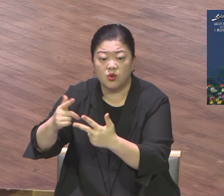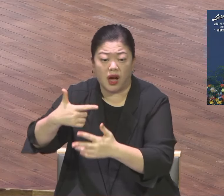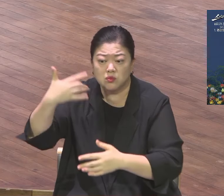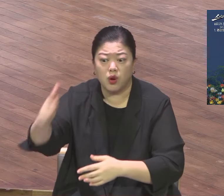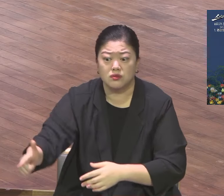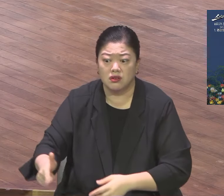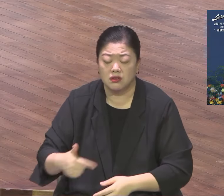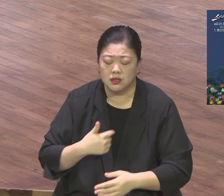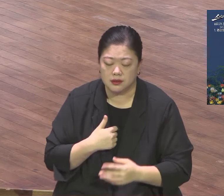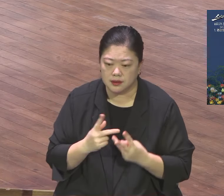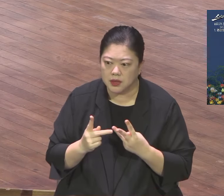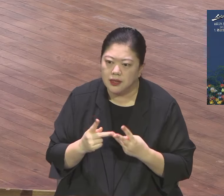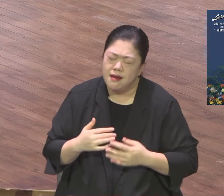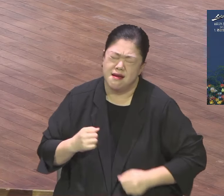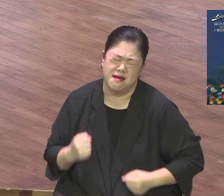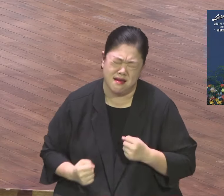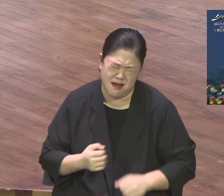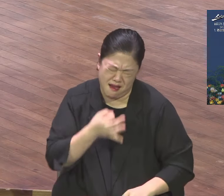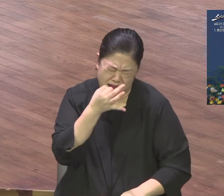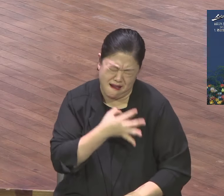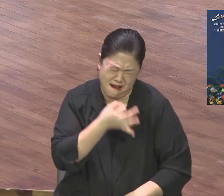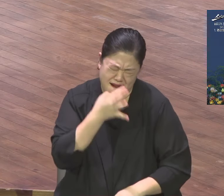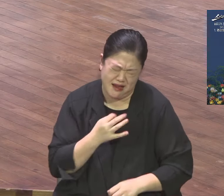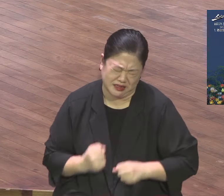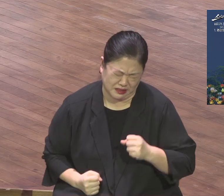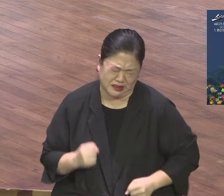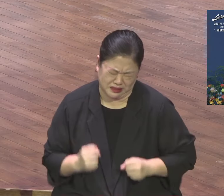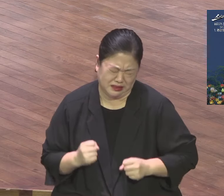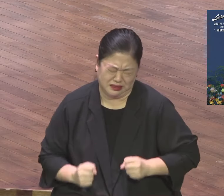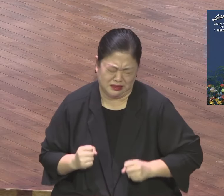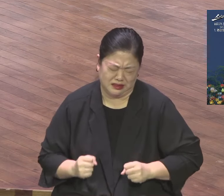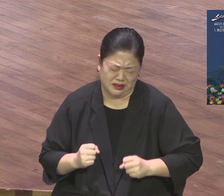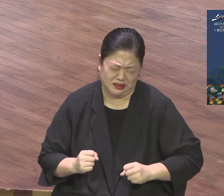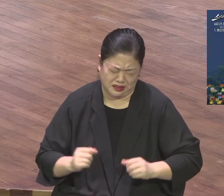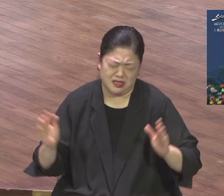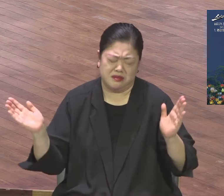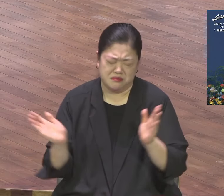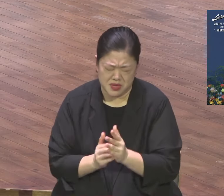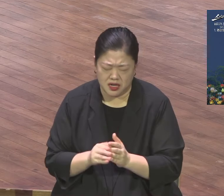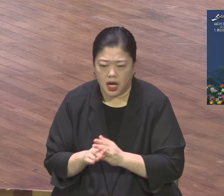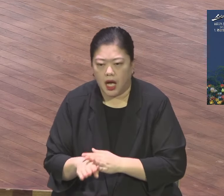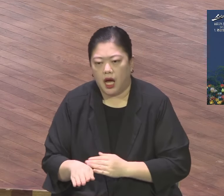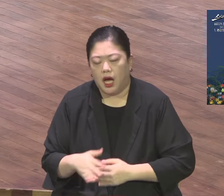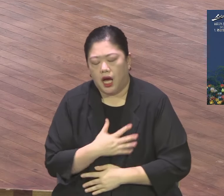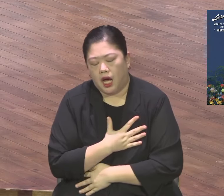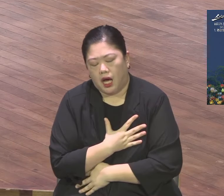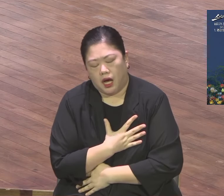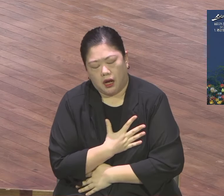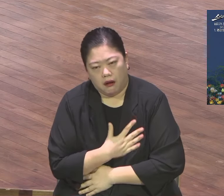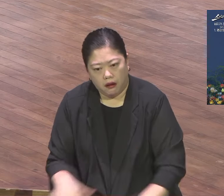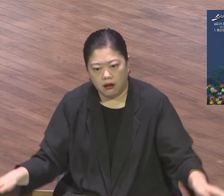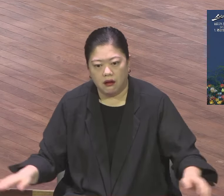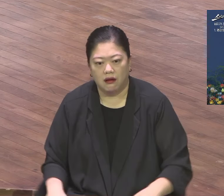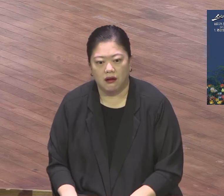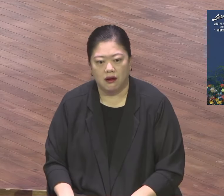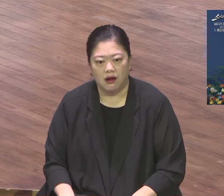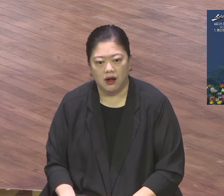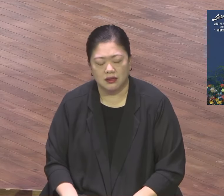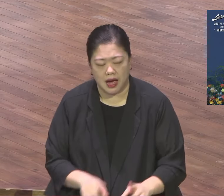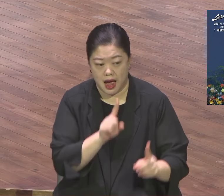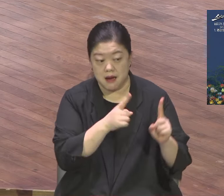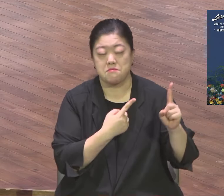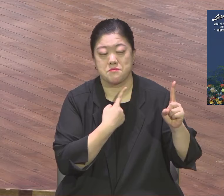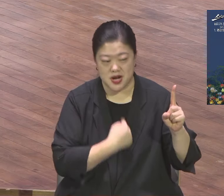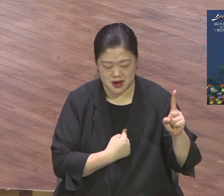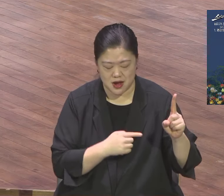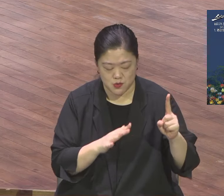군대 갔습니다. 전 보급창에 있었는데 전부 다 무장 완전